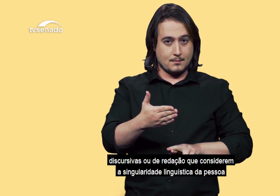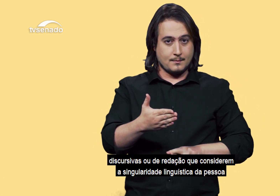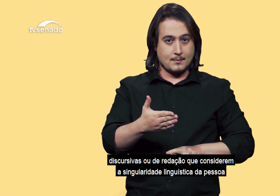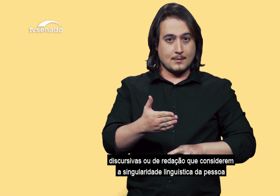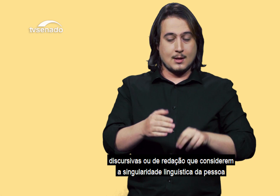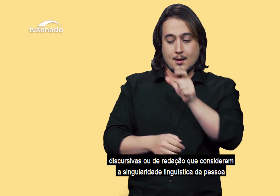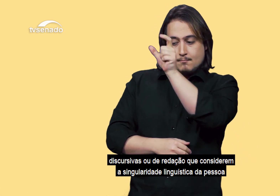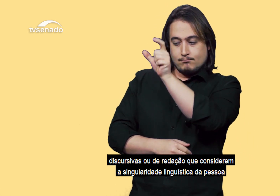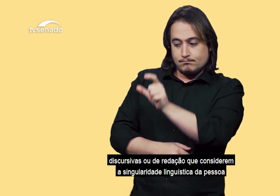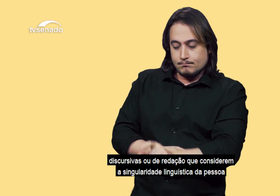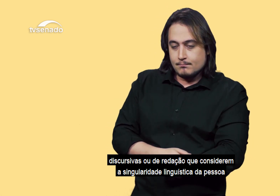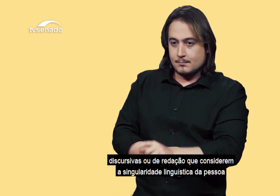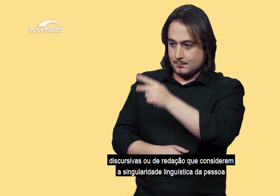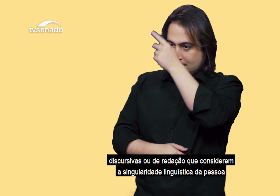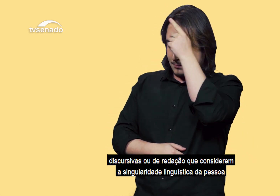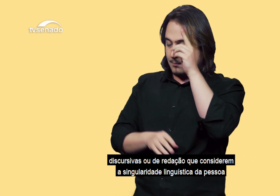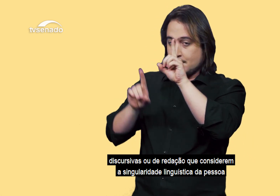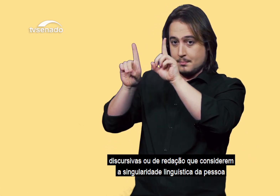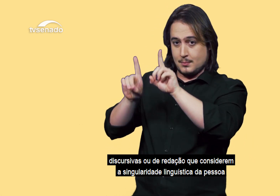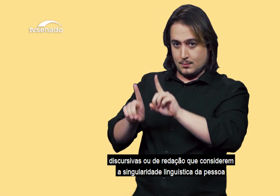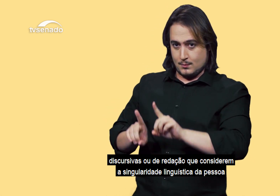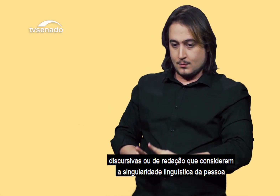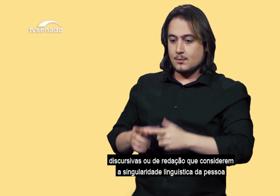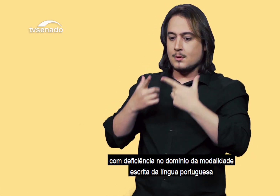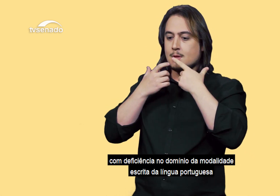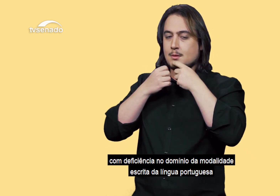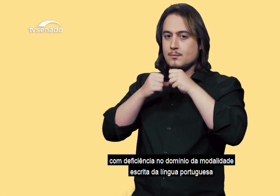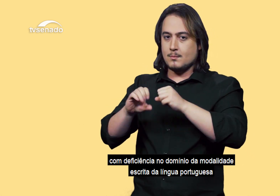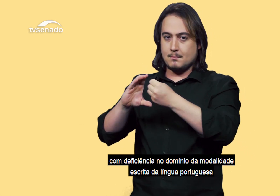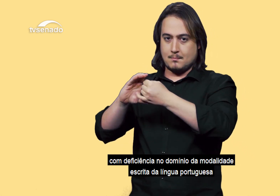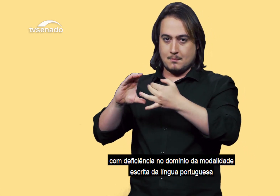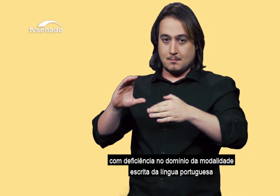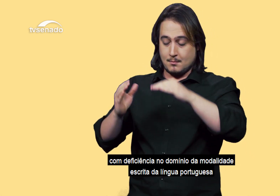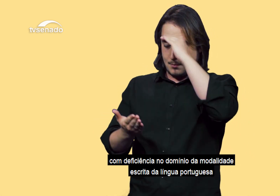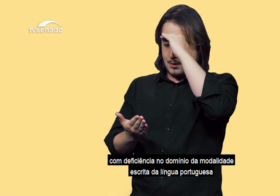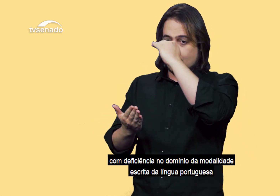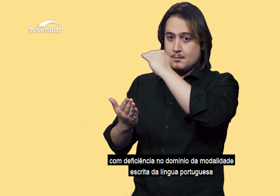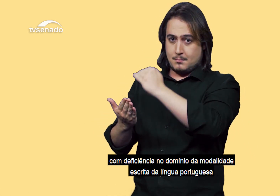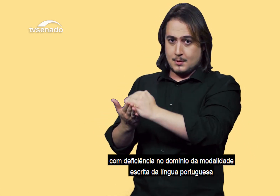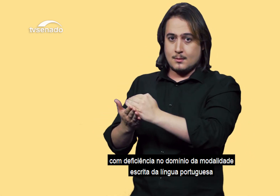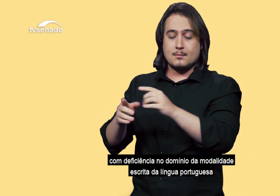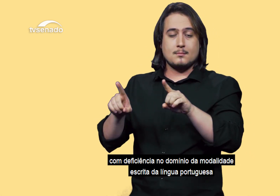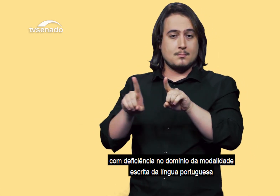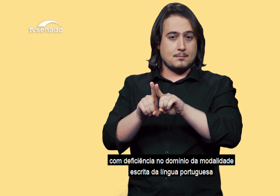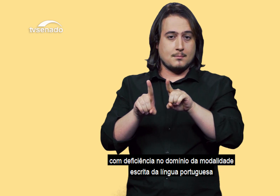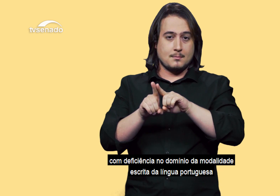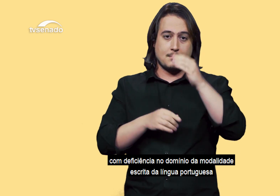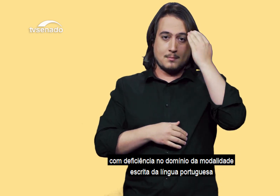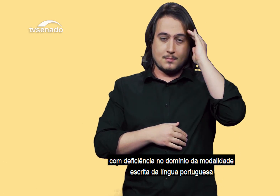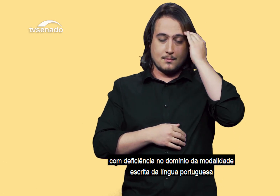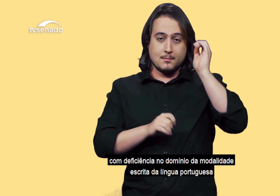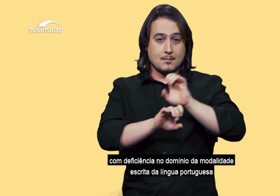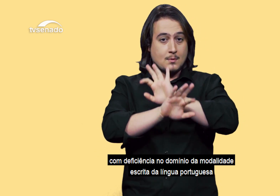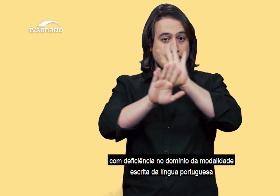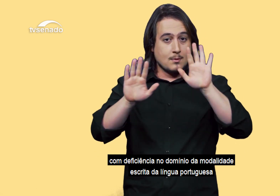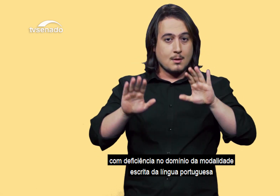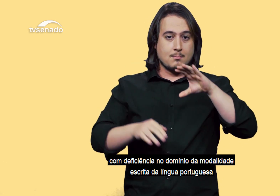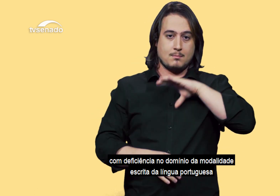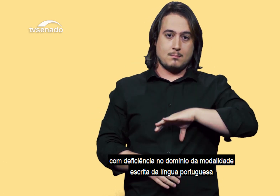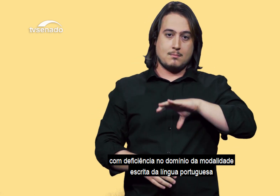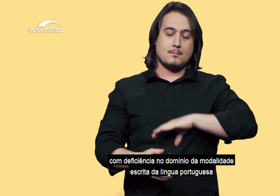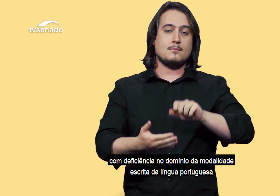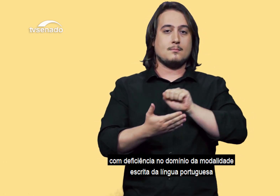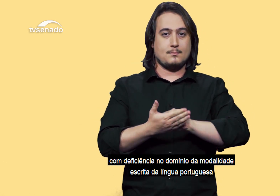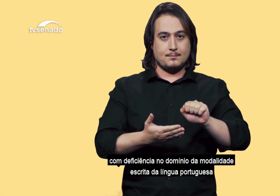que considerem a singularidade linguística da pessoa com deficiência no domínio da modalidade escrita da língua